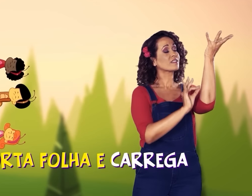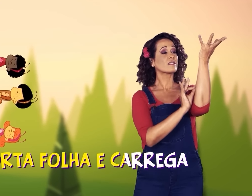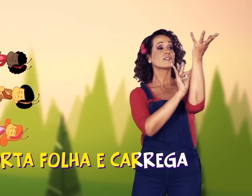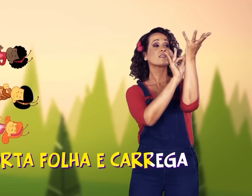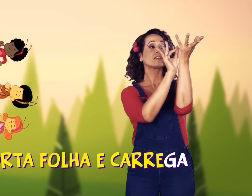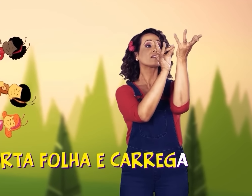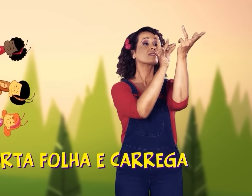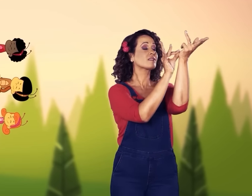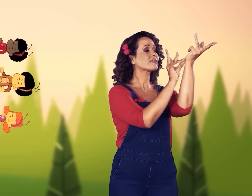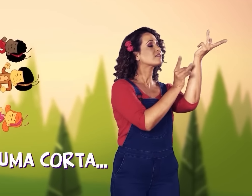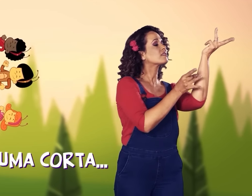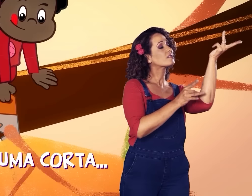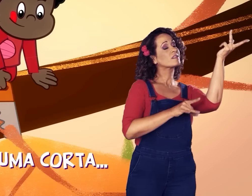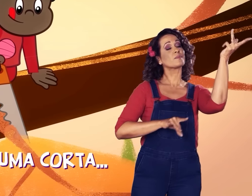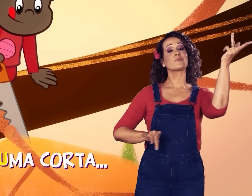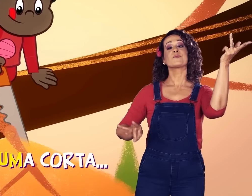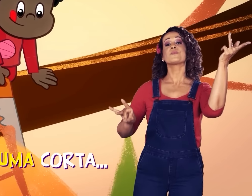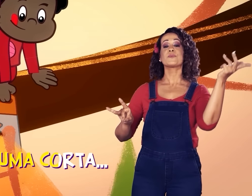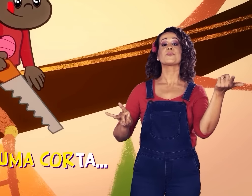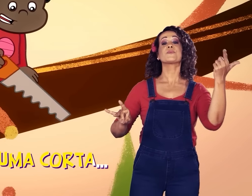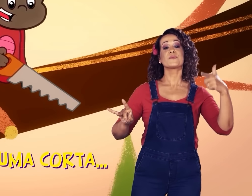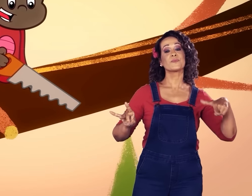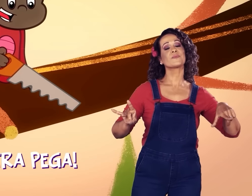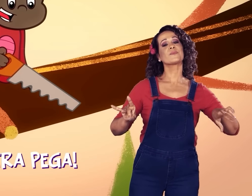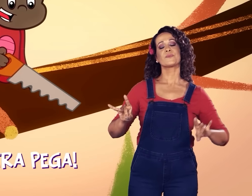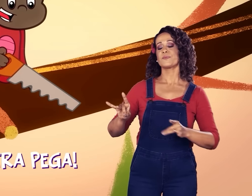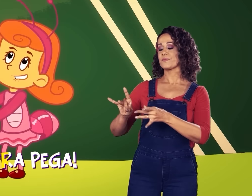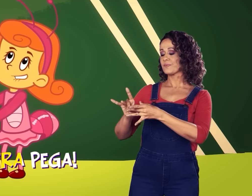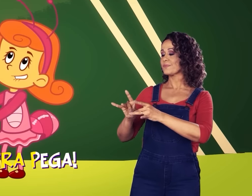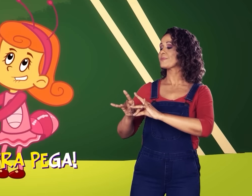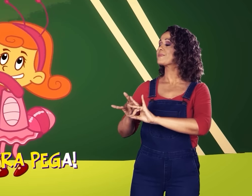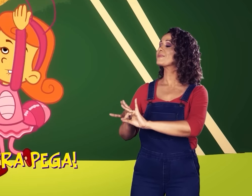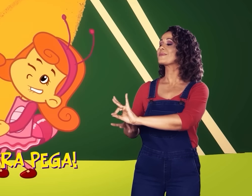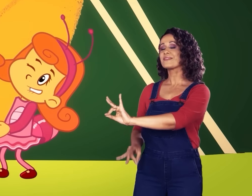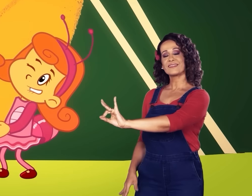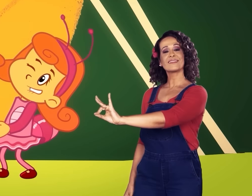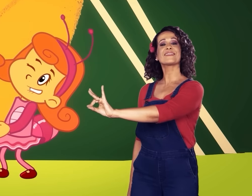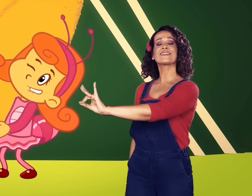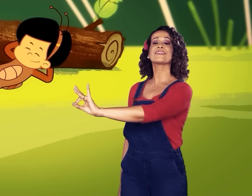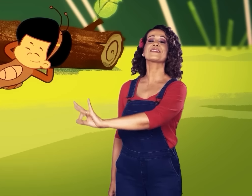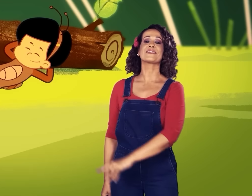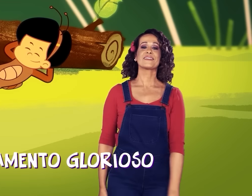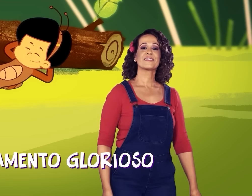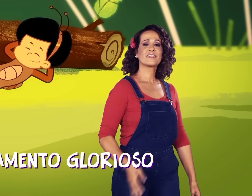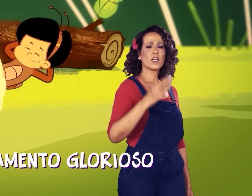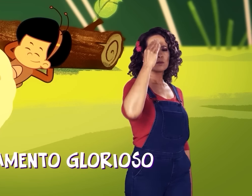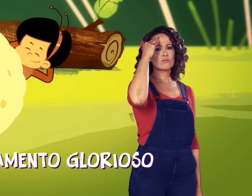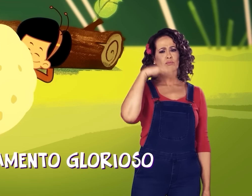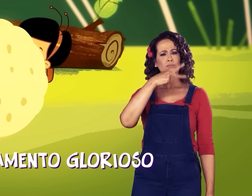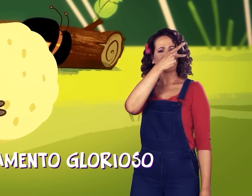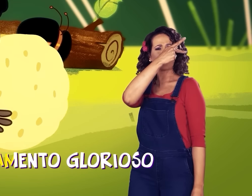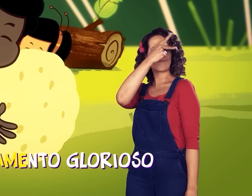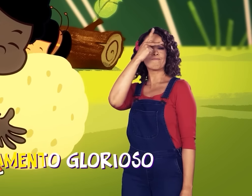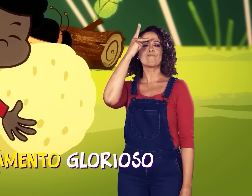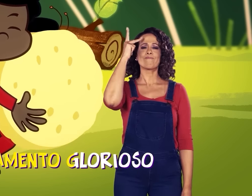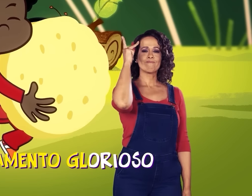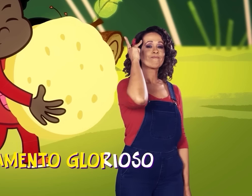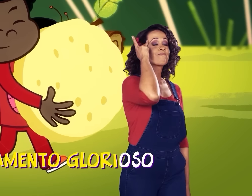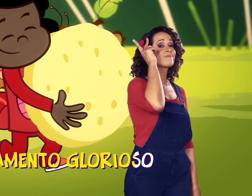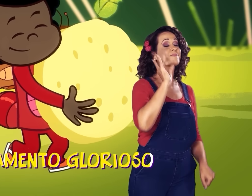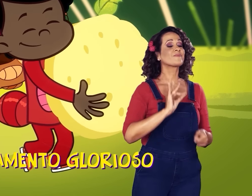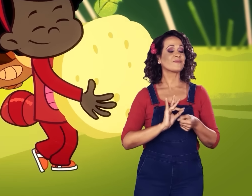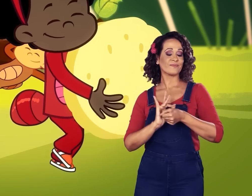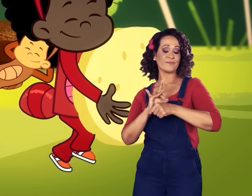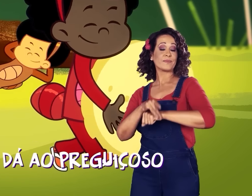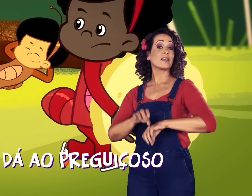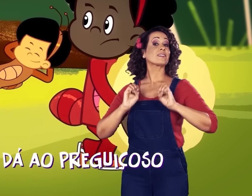e carrega. Quando uma corta, a outra pega. Oh, que ensinamento